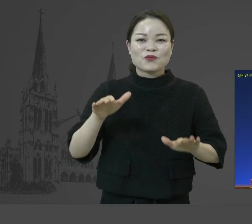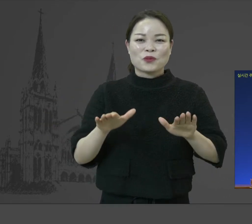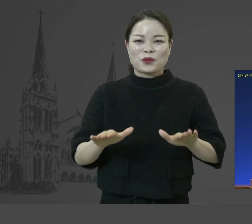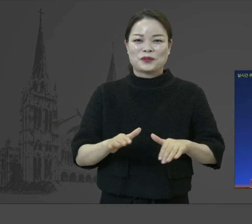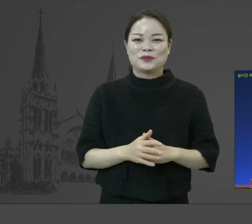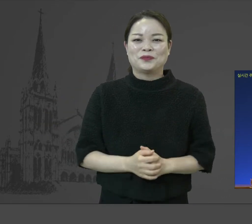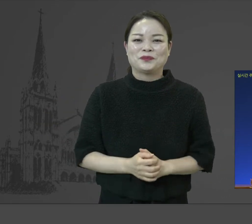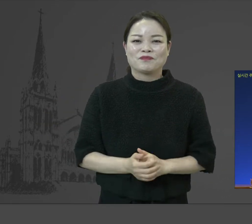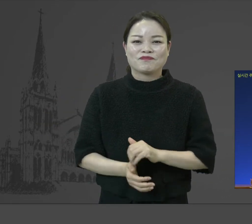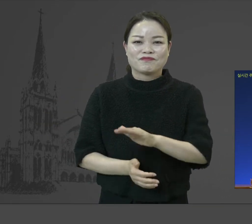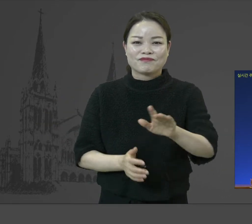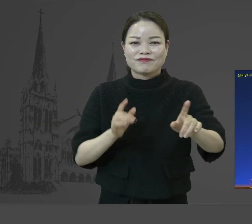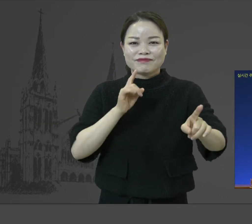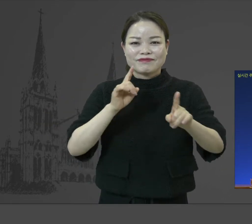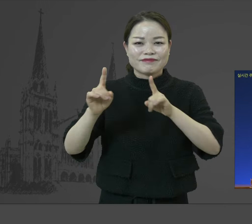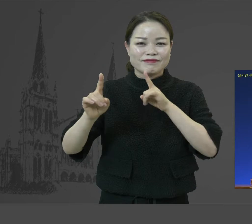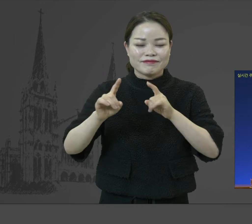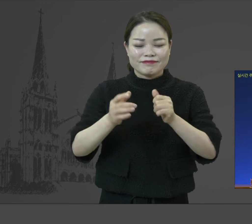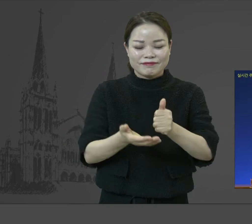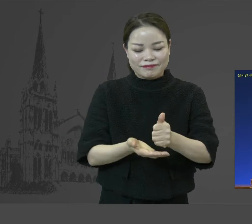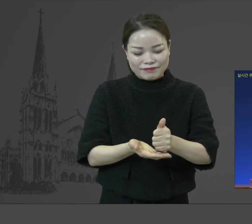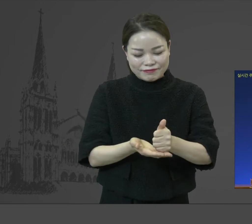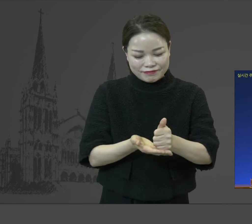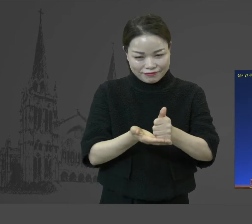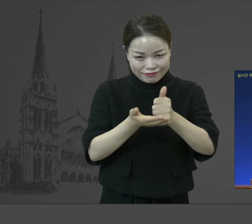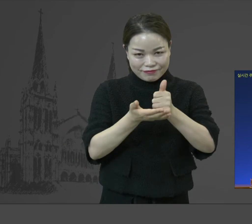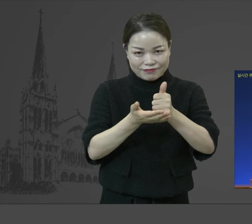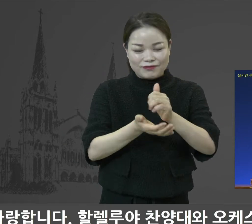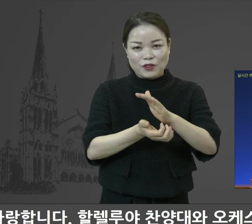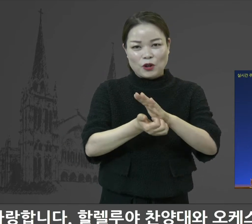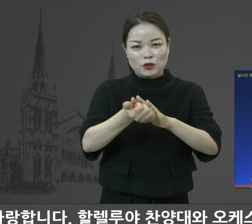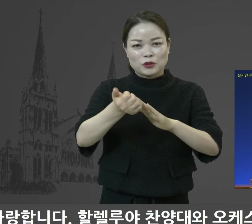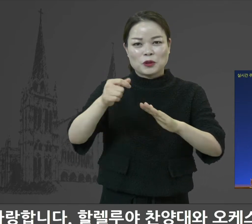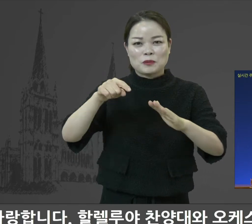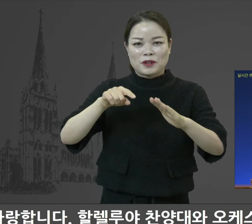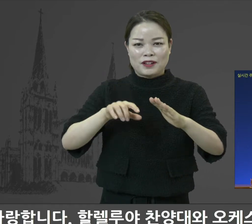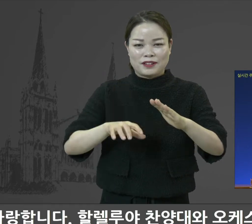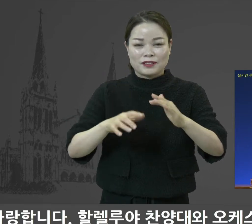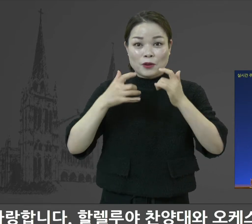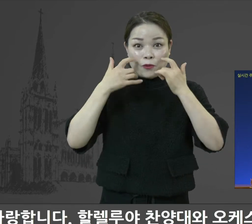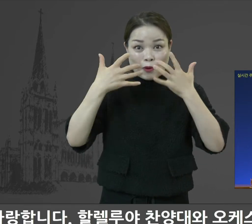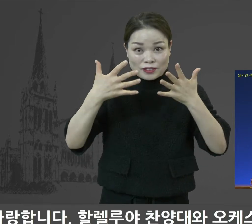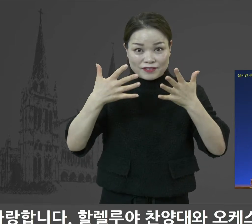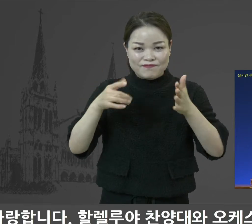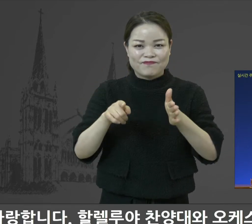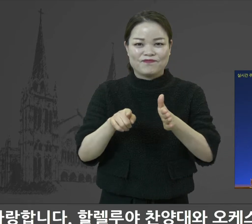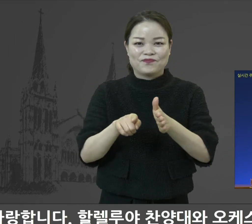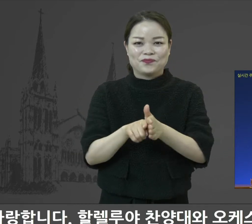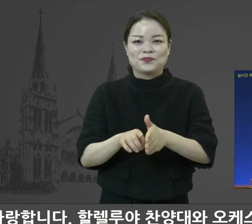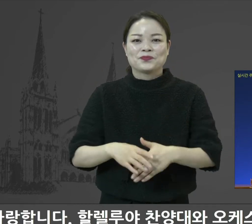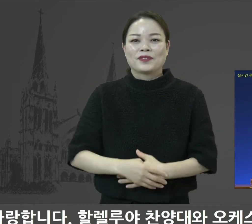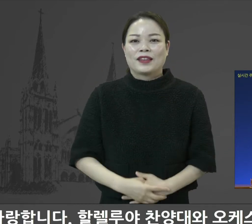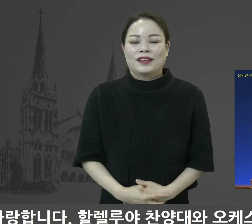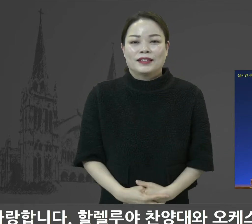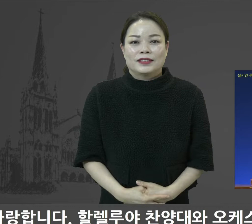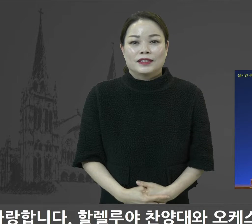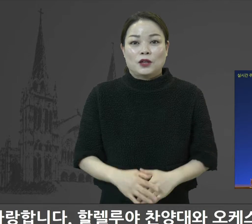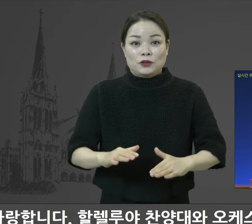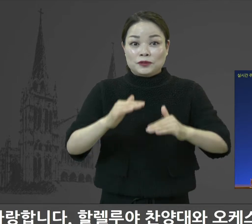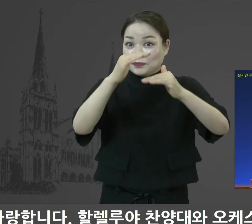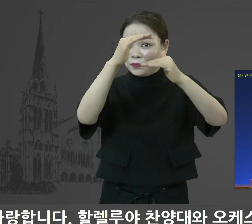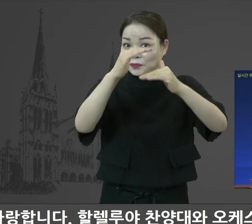오늘도 우리들을 말씀으로 섬겨주실 것을 소망 가운데 확신합니다. 오늘